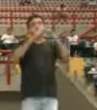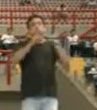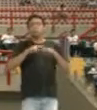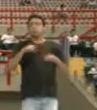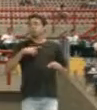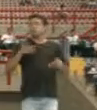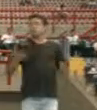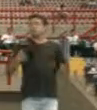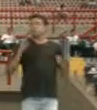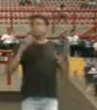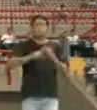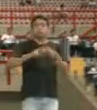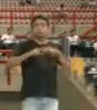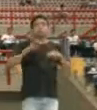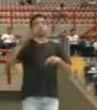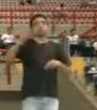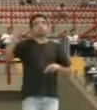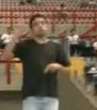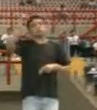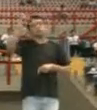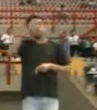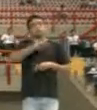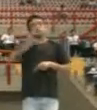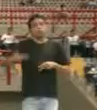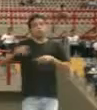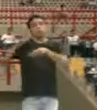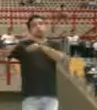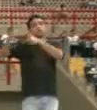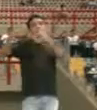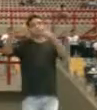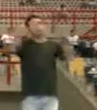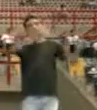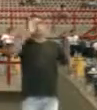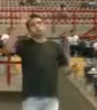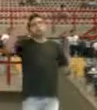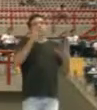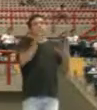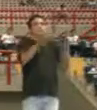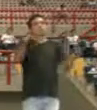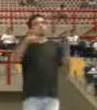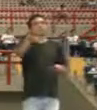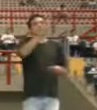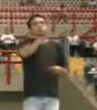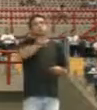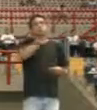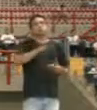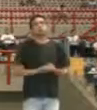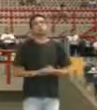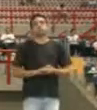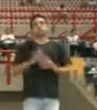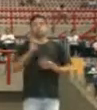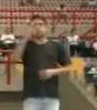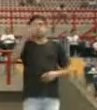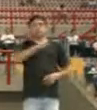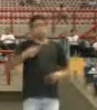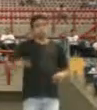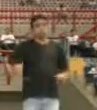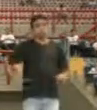portanto, cabe ao governo fazer isso, aquilo. Vocês dizem, não, isso que mais? Só que não é só o governo que